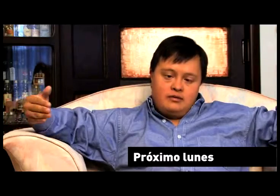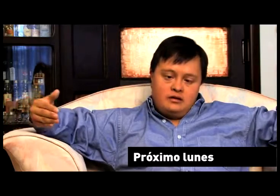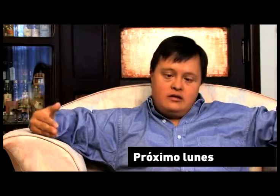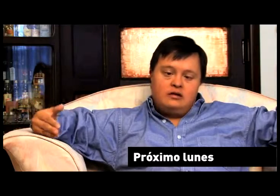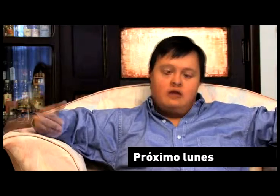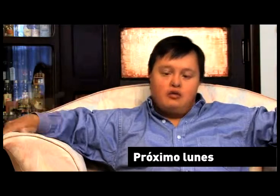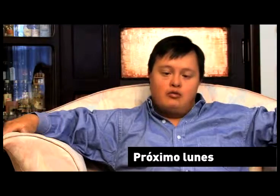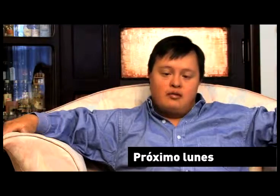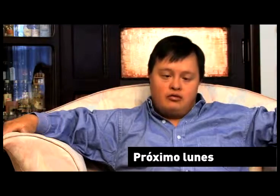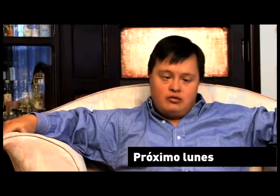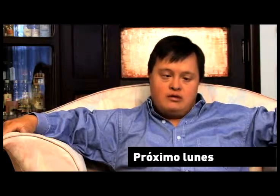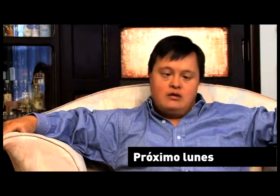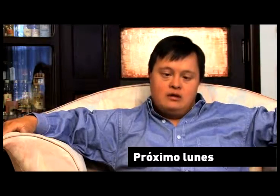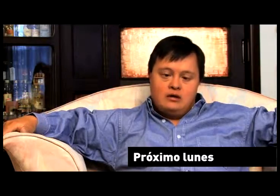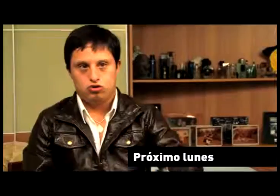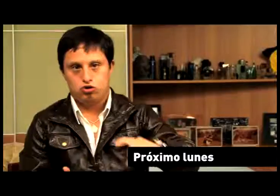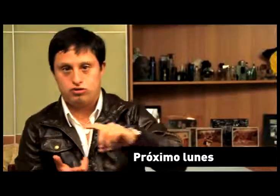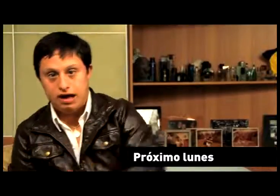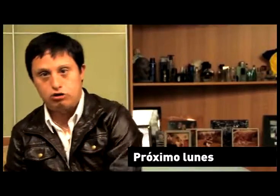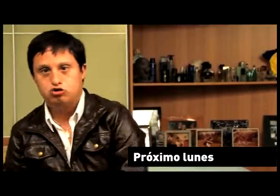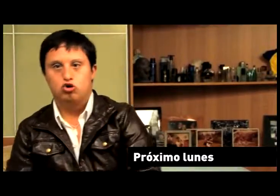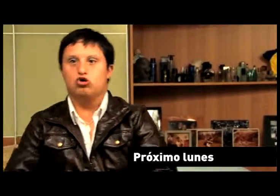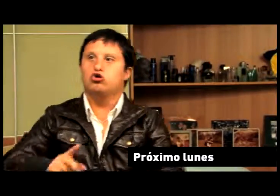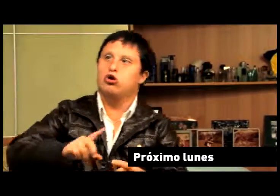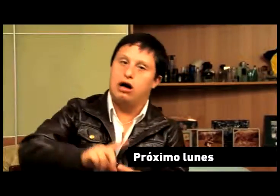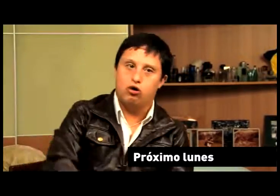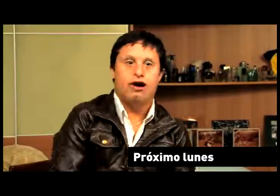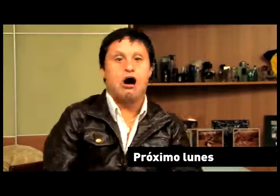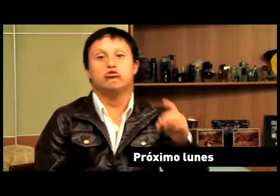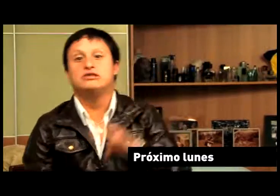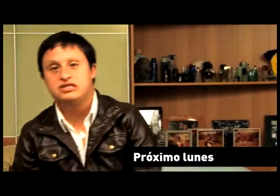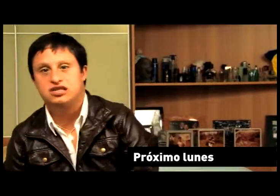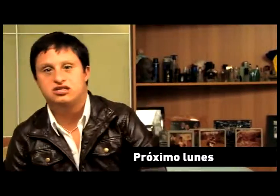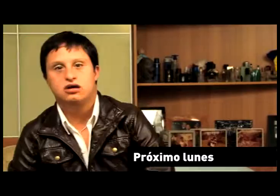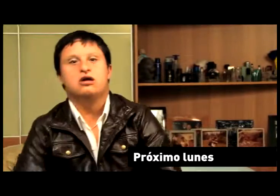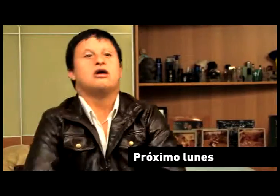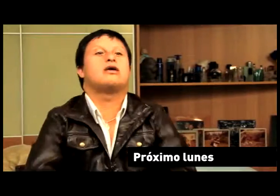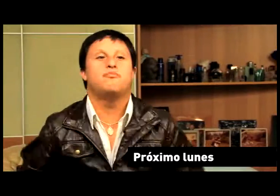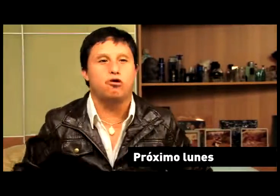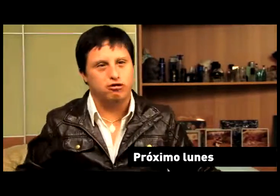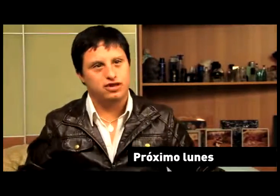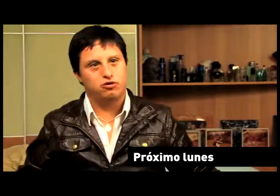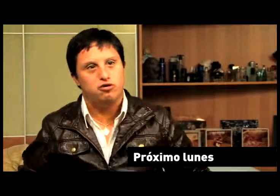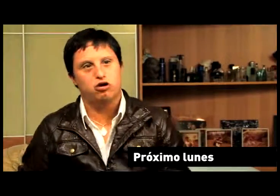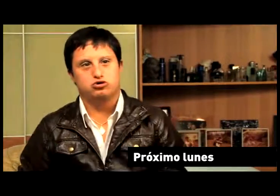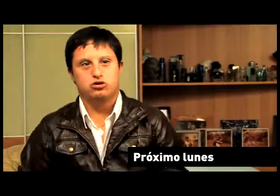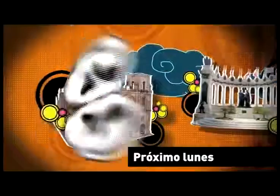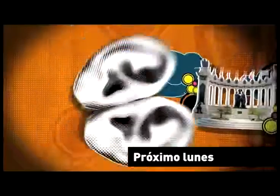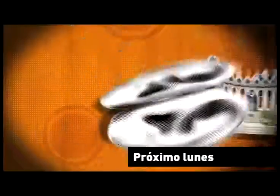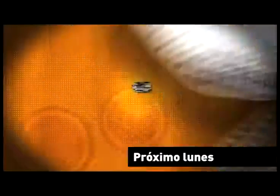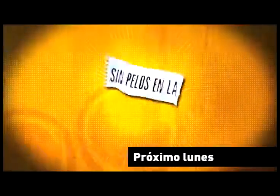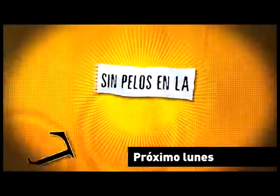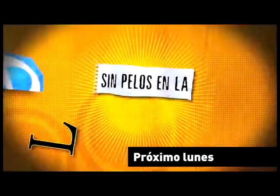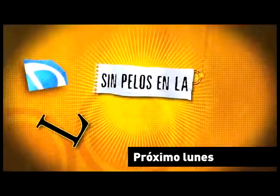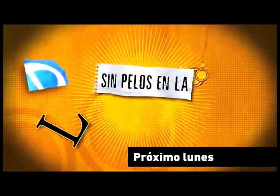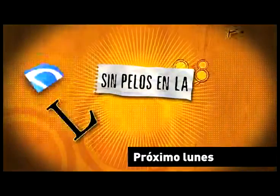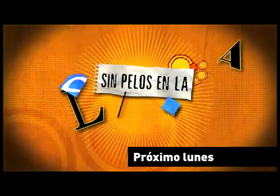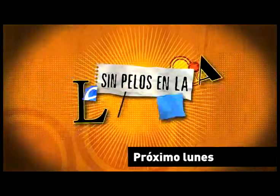respeten como personas. Downs, no Down, autistas. ¿Qué importa, por Dios? Sin pelos en la lengua.